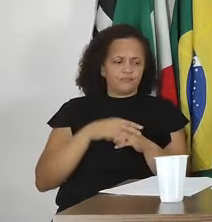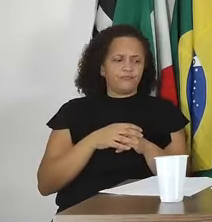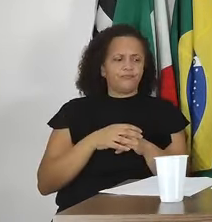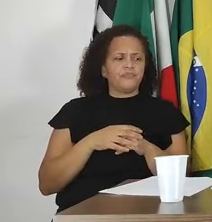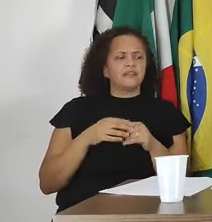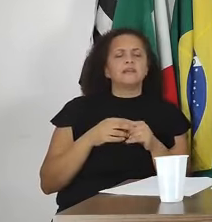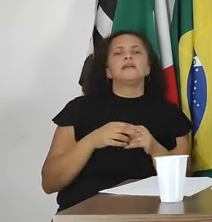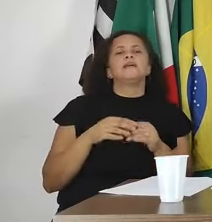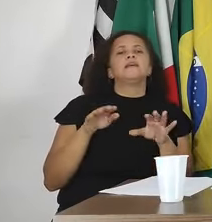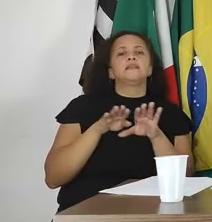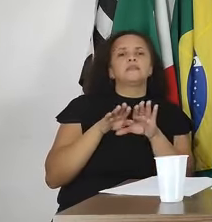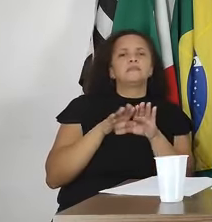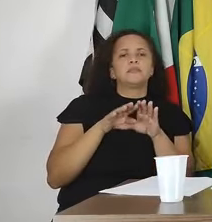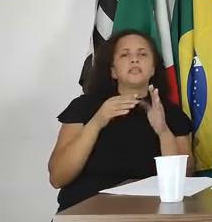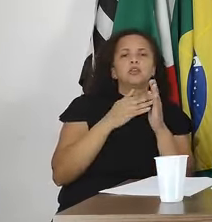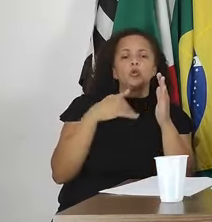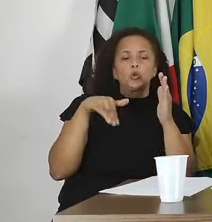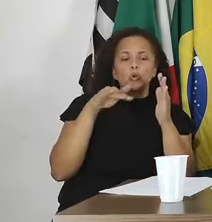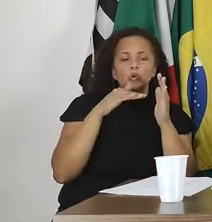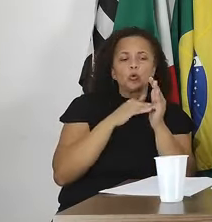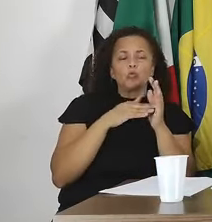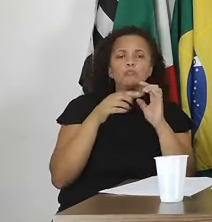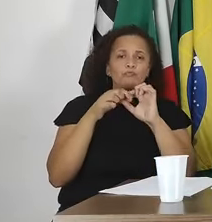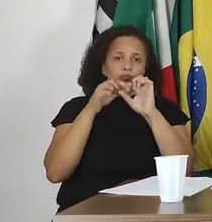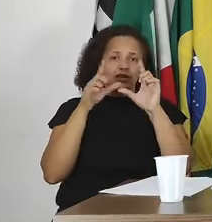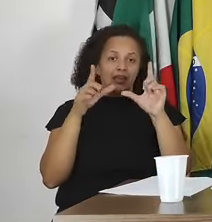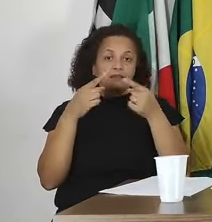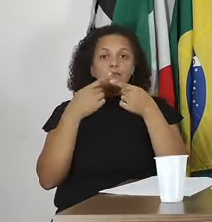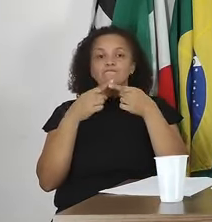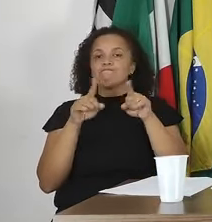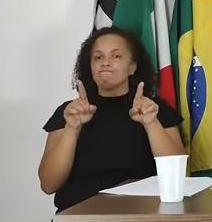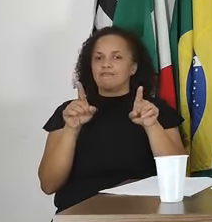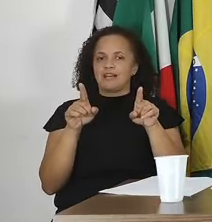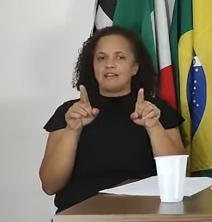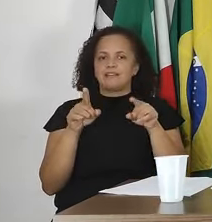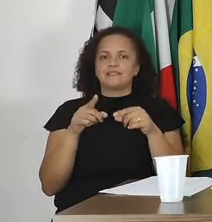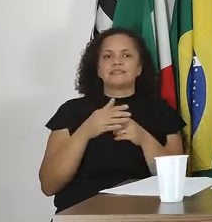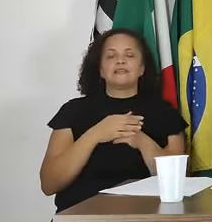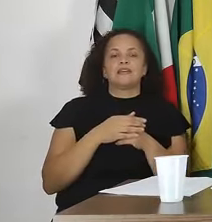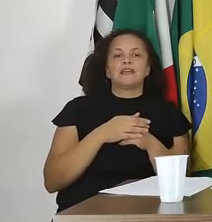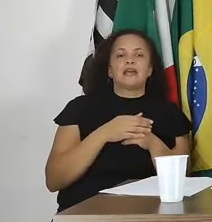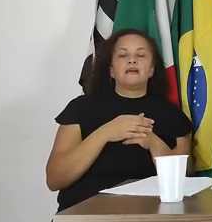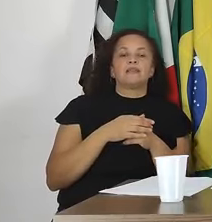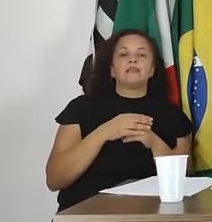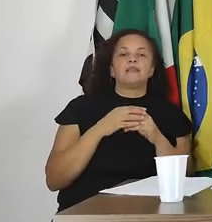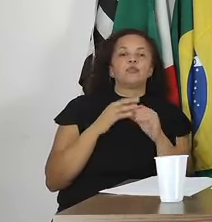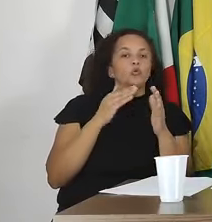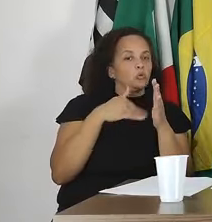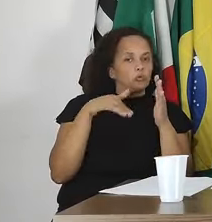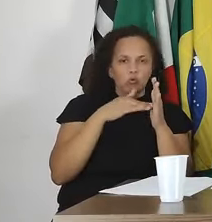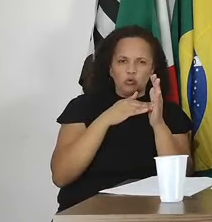assim: todas as coisas me são lícitas, mas nem todas as coisas me edificam,